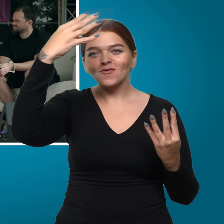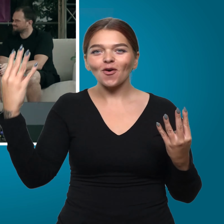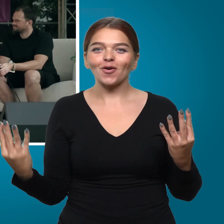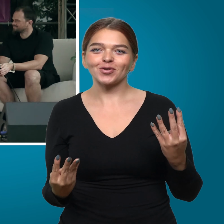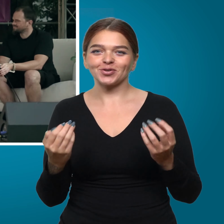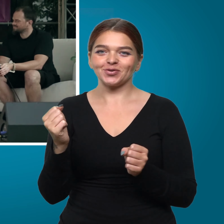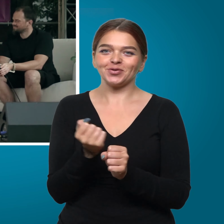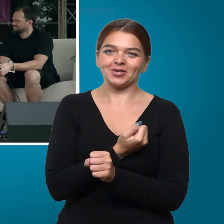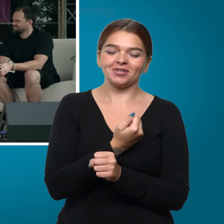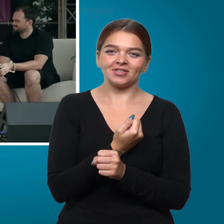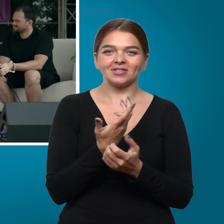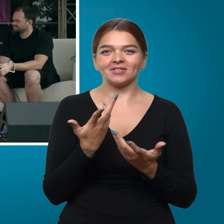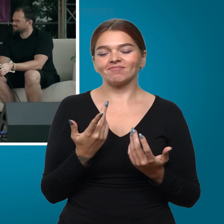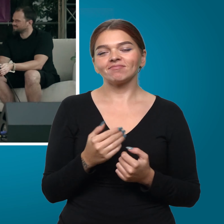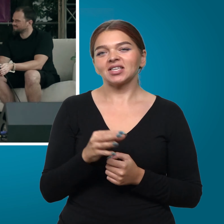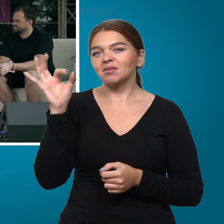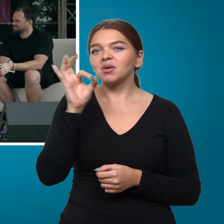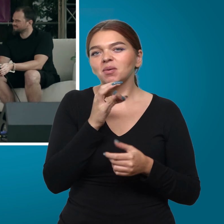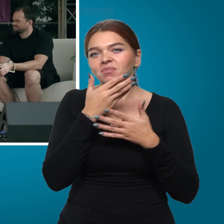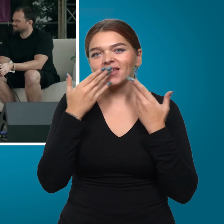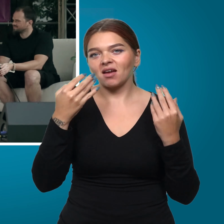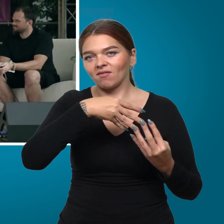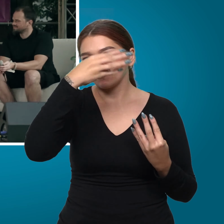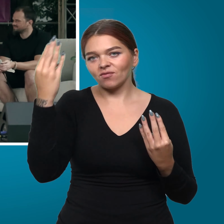vaivorykštės spalvų dažnai net nėra.